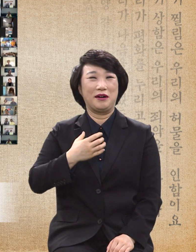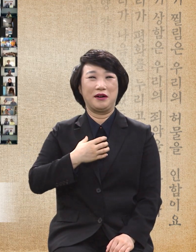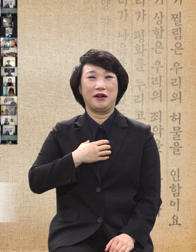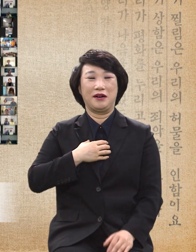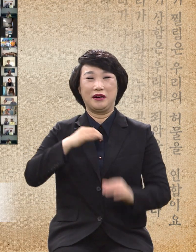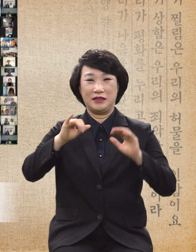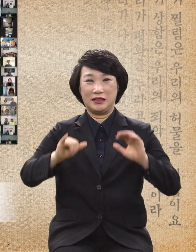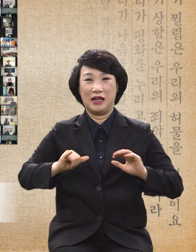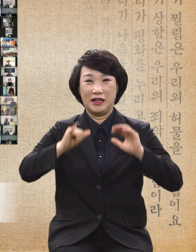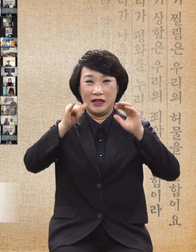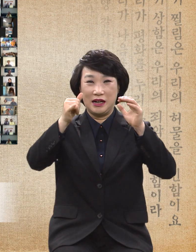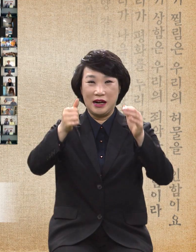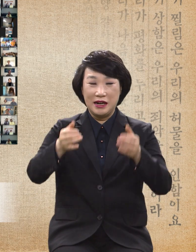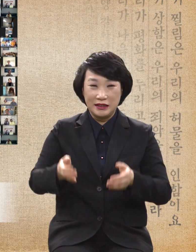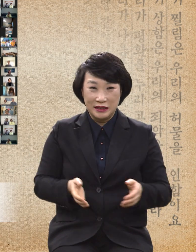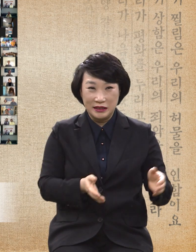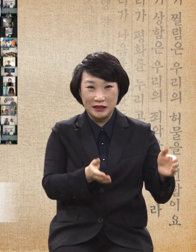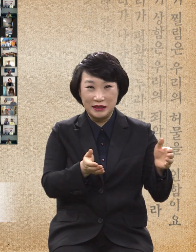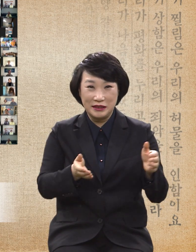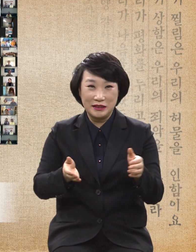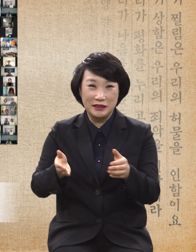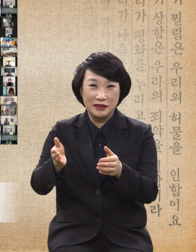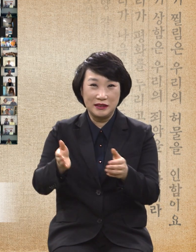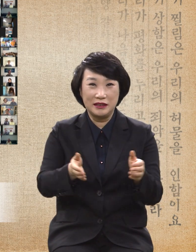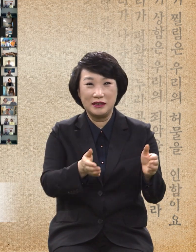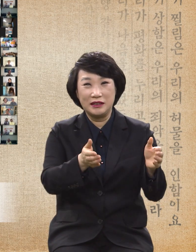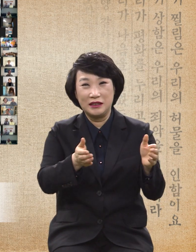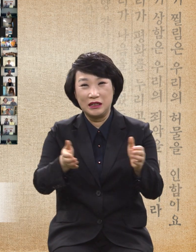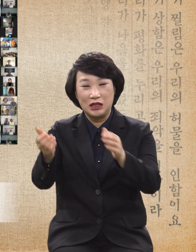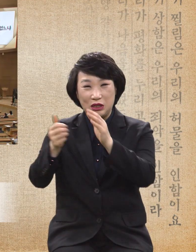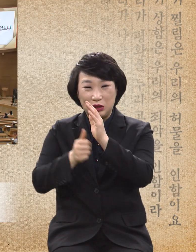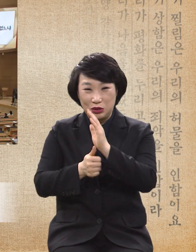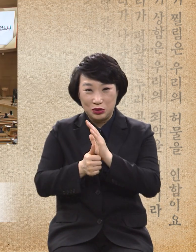험한 이 세상을